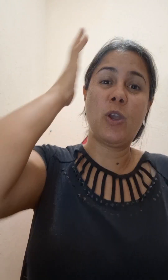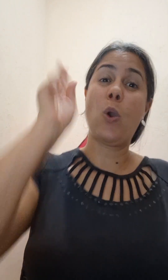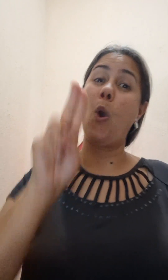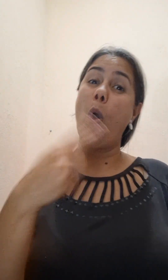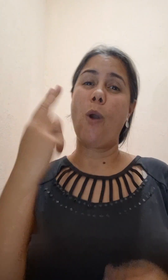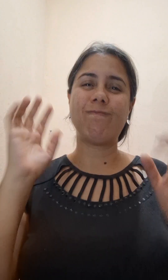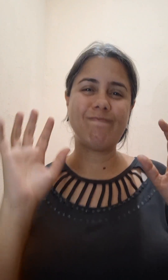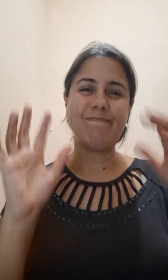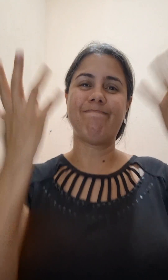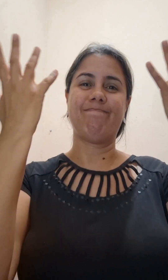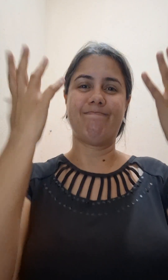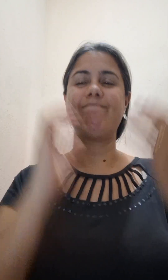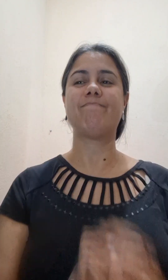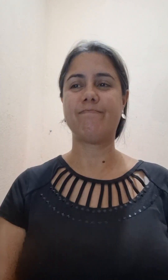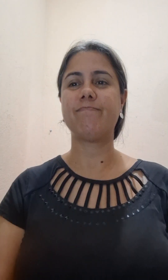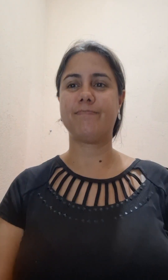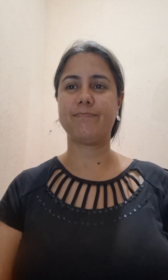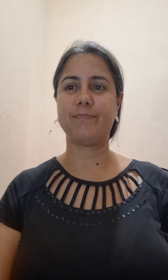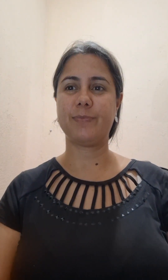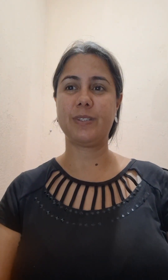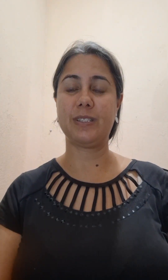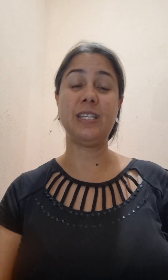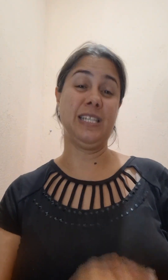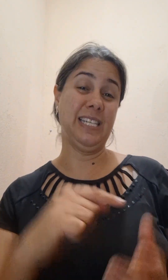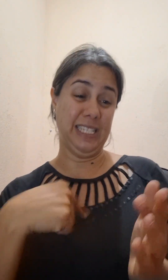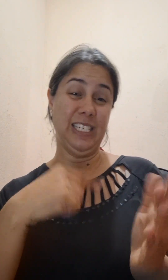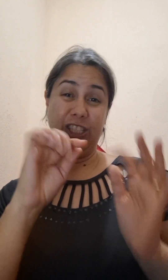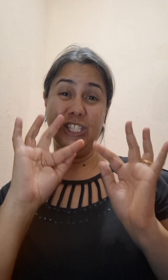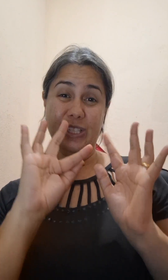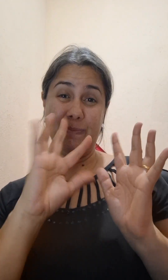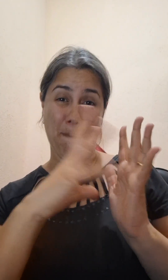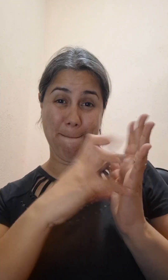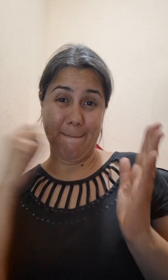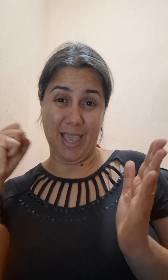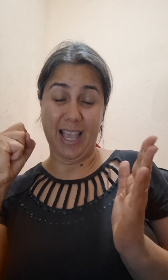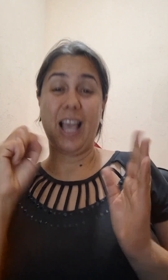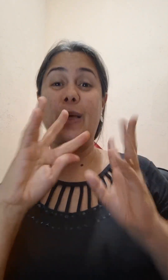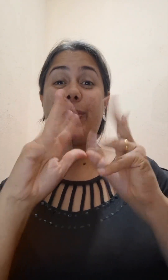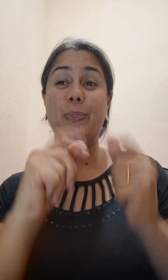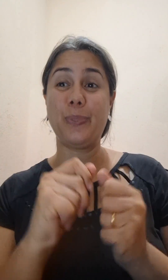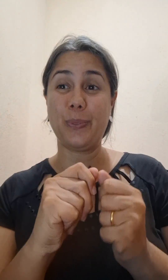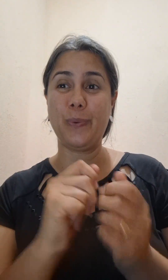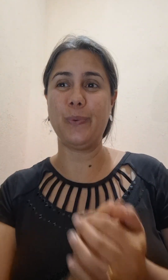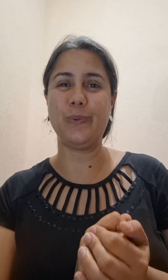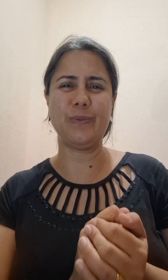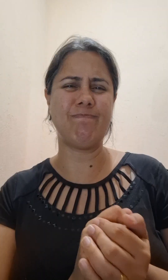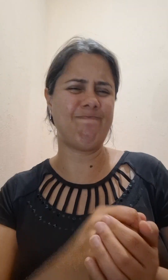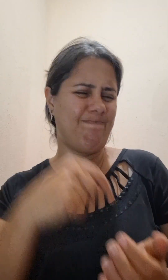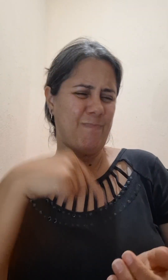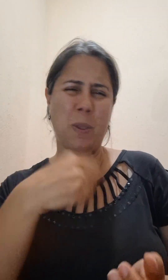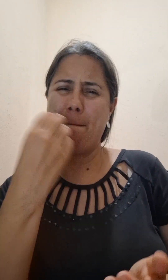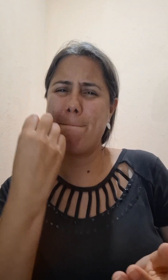dor, arrependimento ou celebração. Para extrair